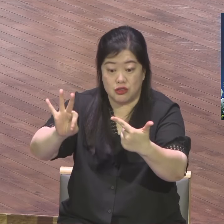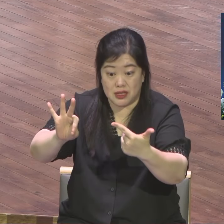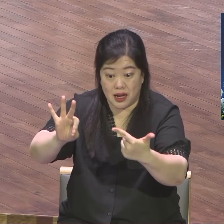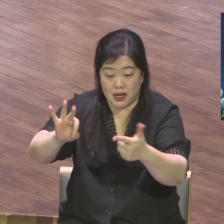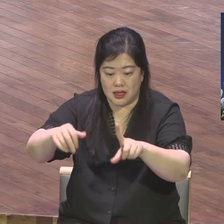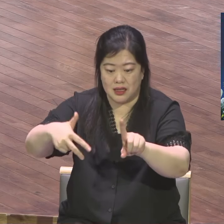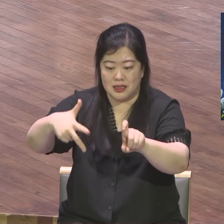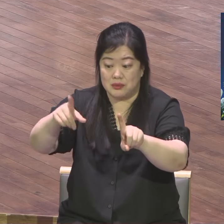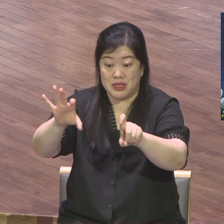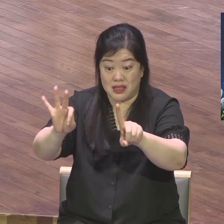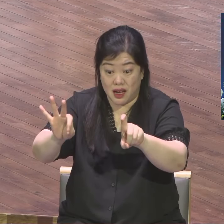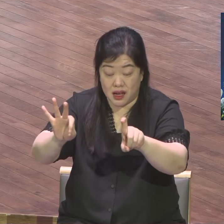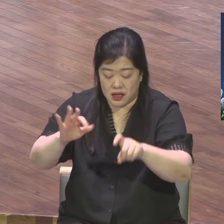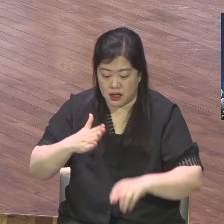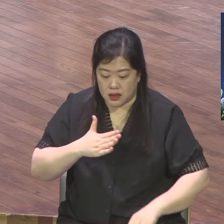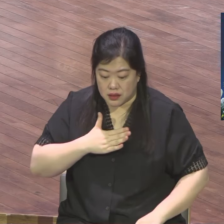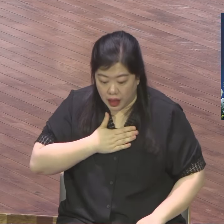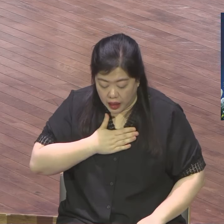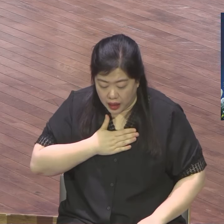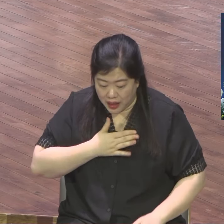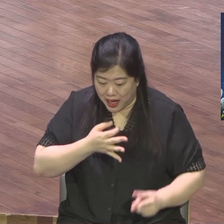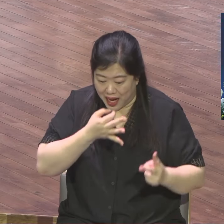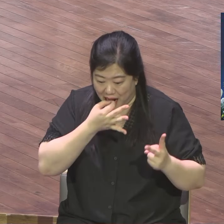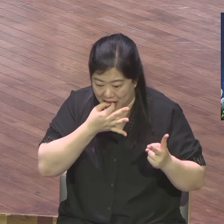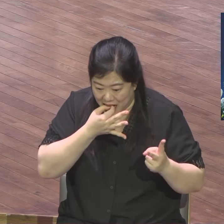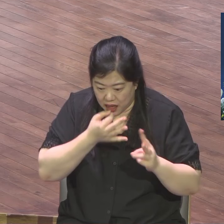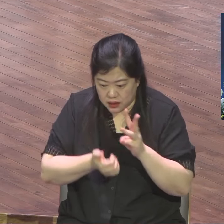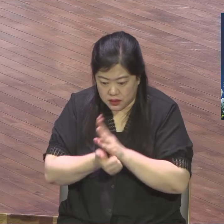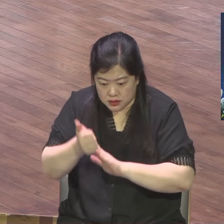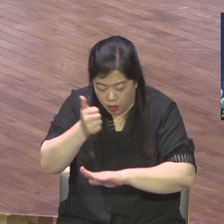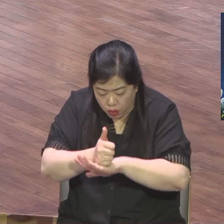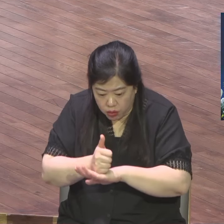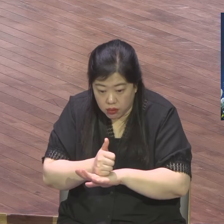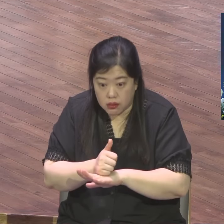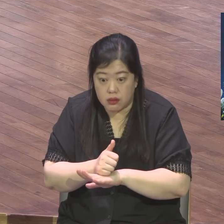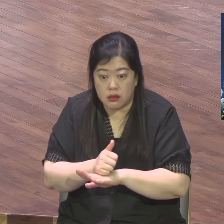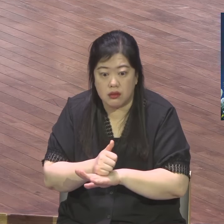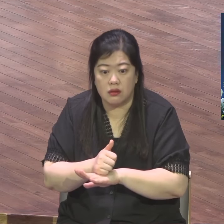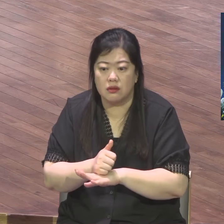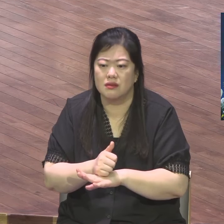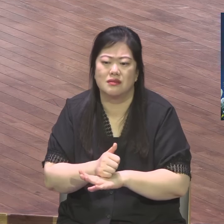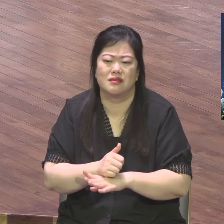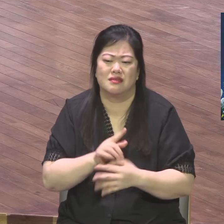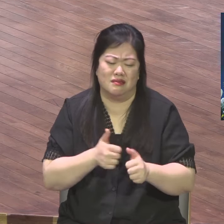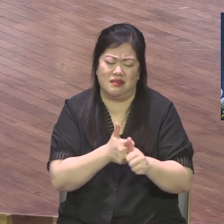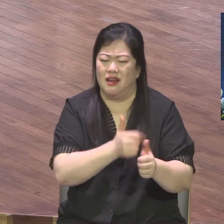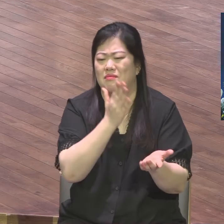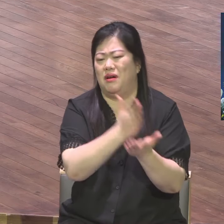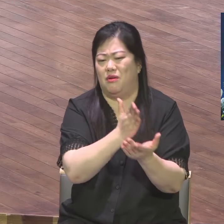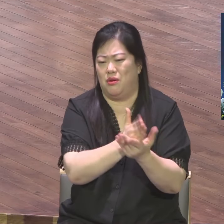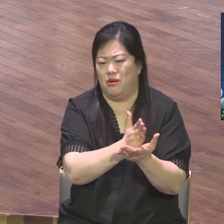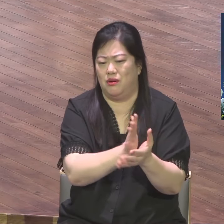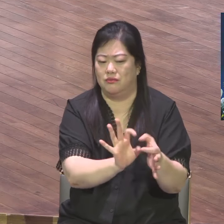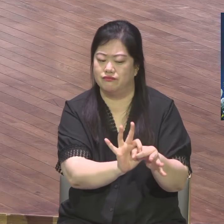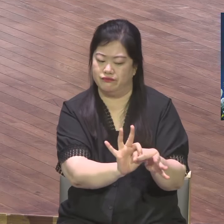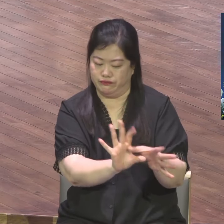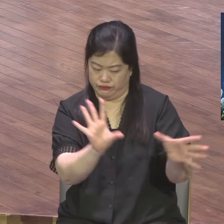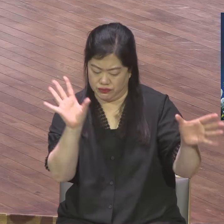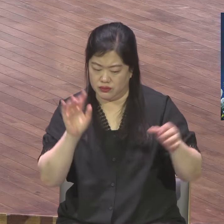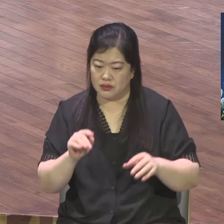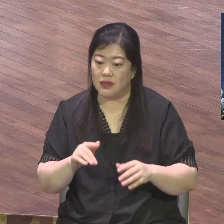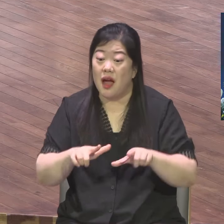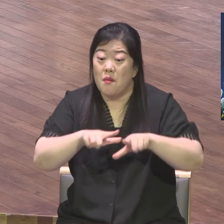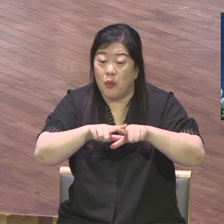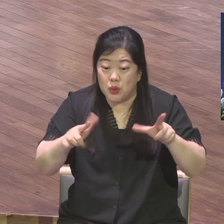성공 중심의 삶과는 삶 같은 그런 서론적인 그런 삶이 아니고 이런 데